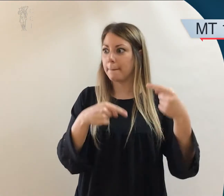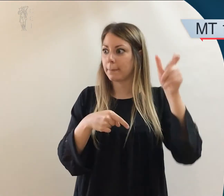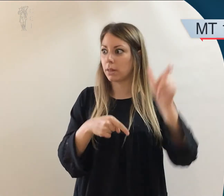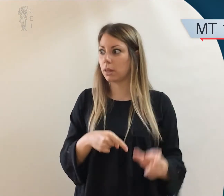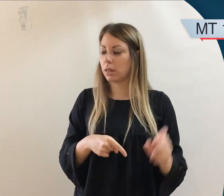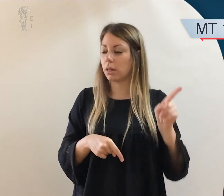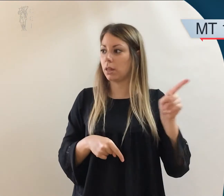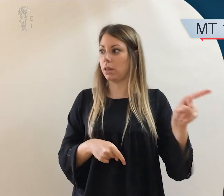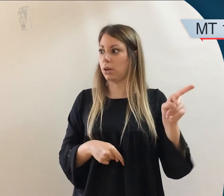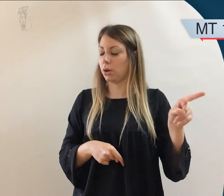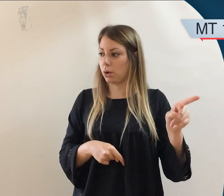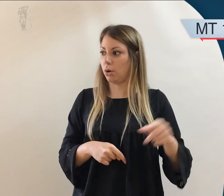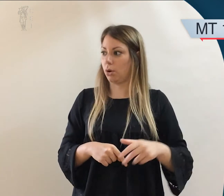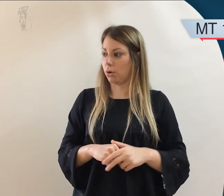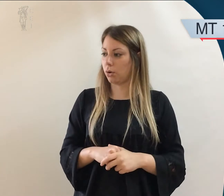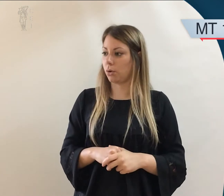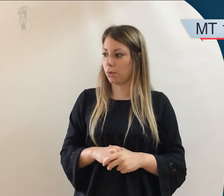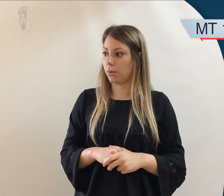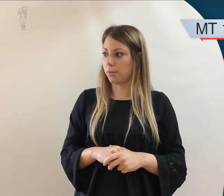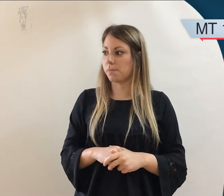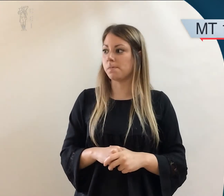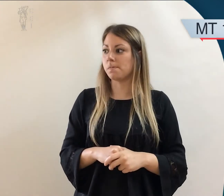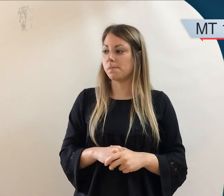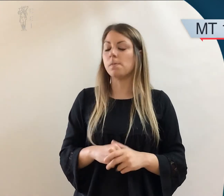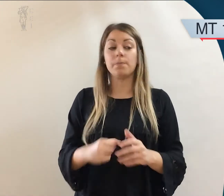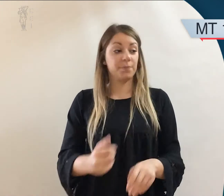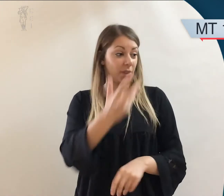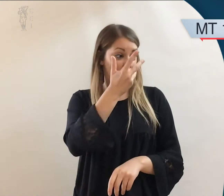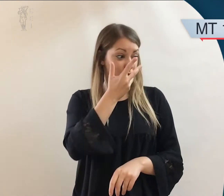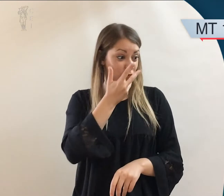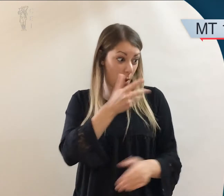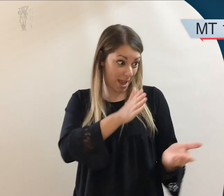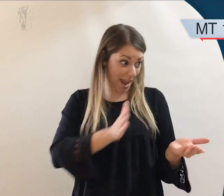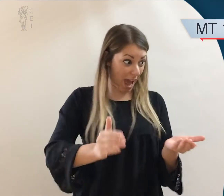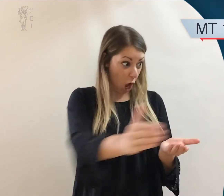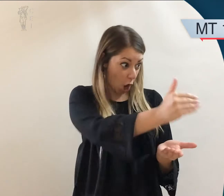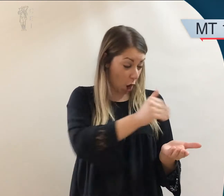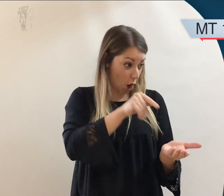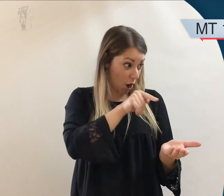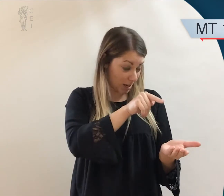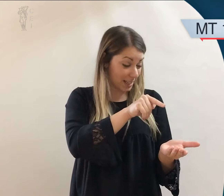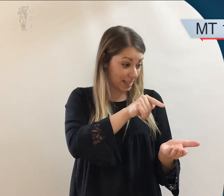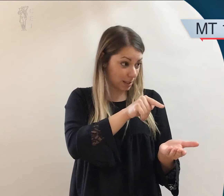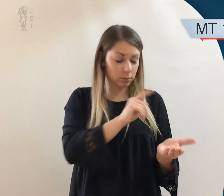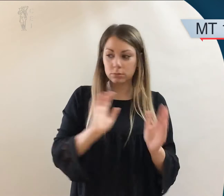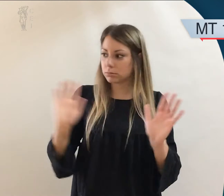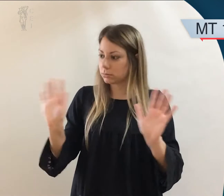ed egli rispose loro un nemico ha fatto questo e i servi gli dissero voi che andiamo a raccoglierla